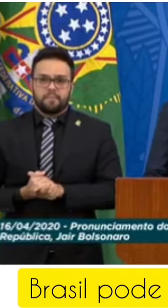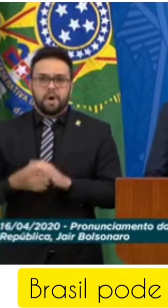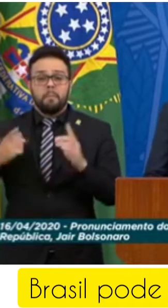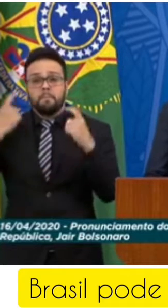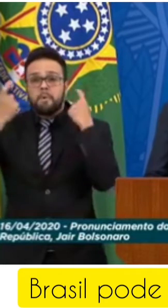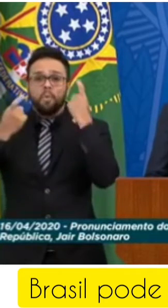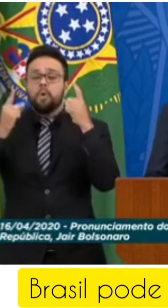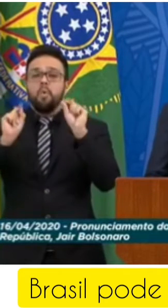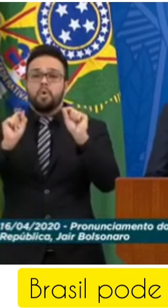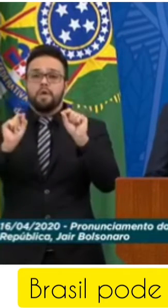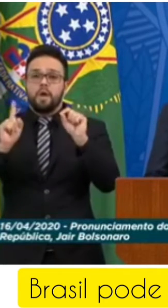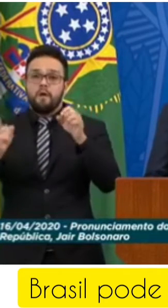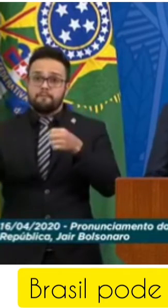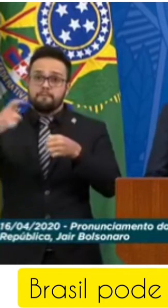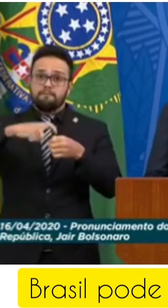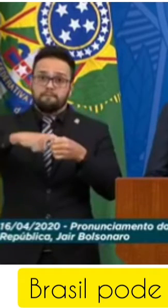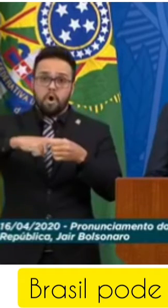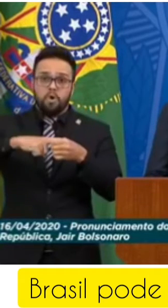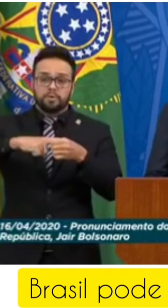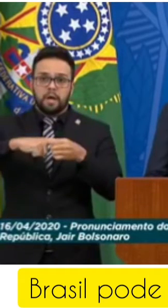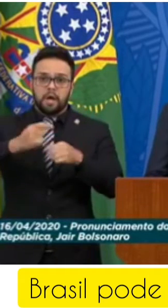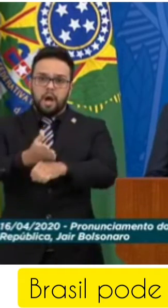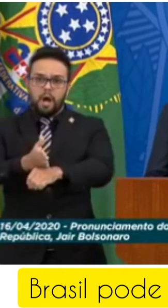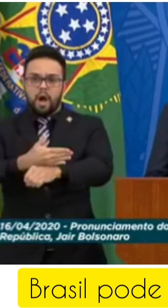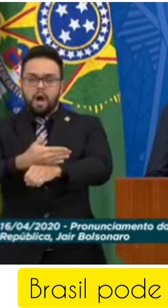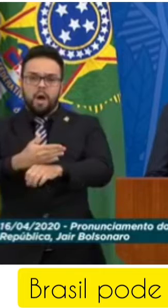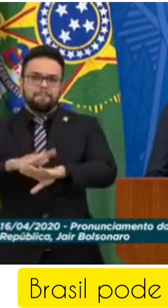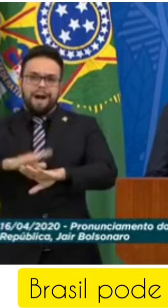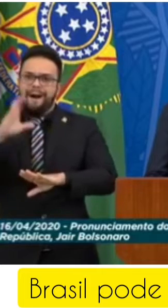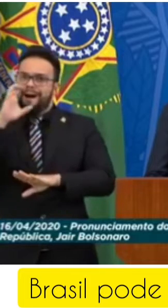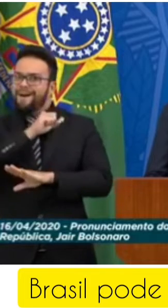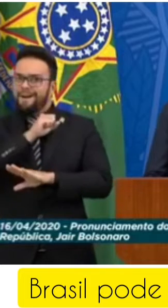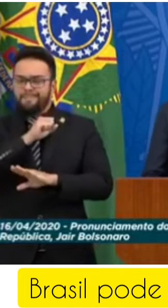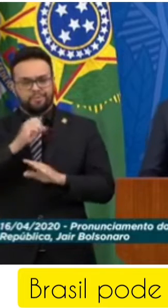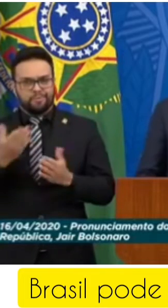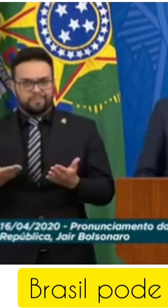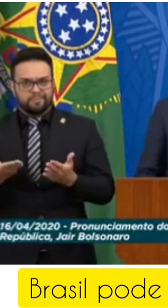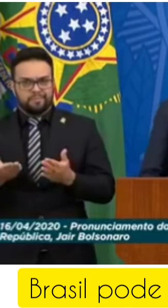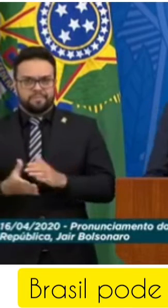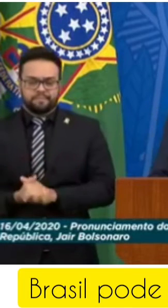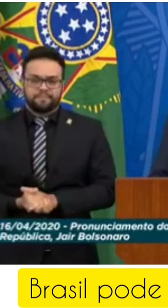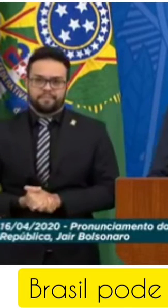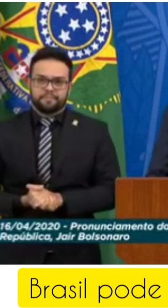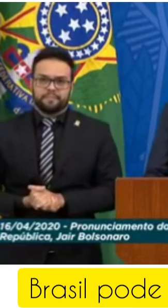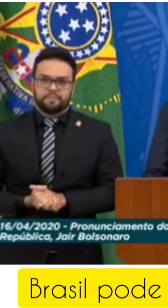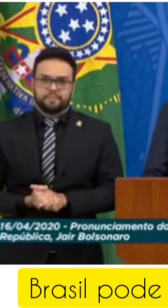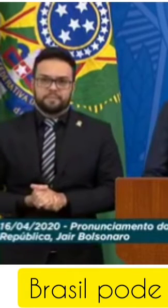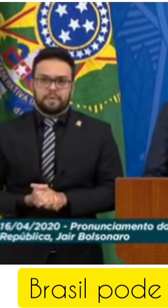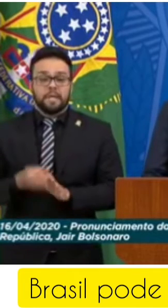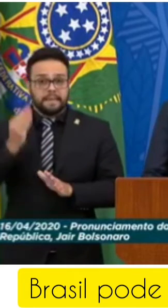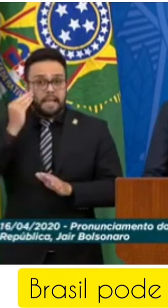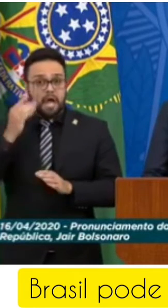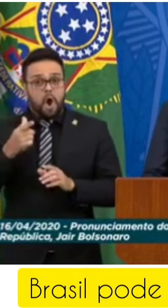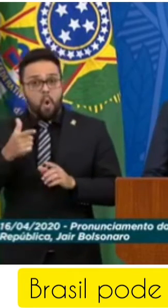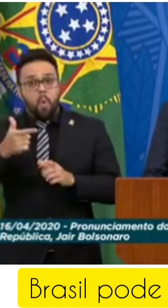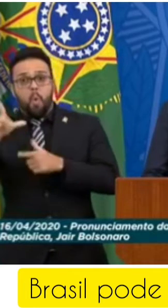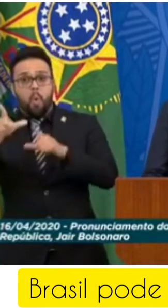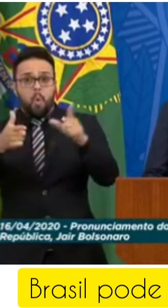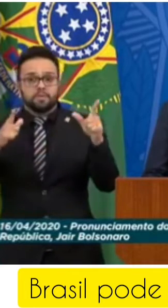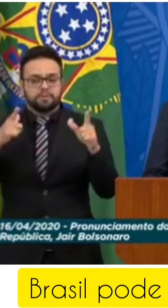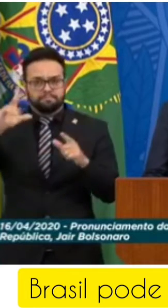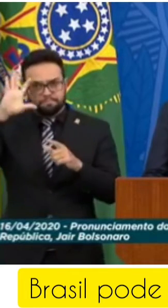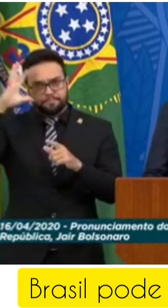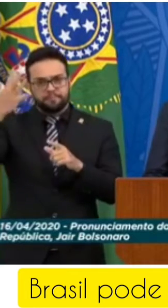essa volta à normalidade chegue o mais breve possível. Então, antes mesmo de outras providências,